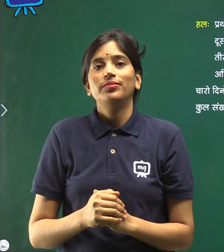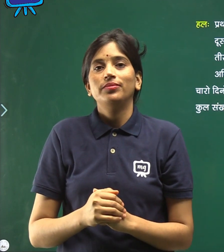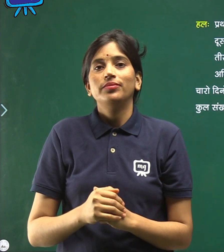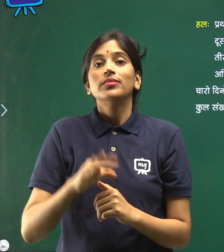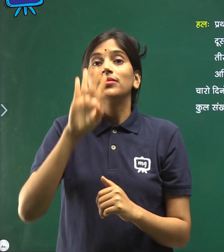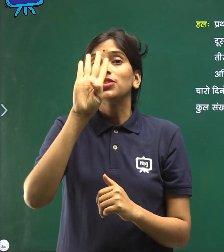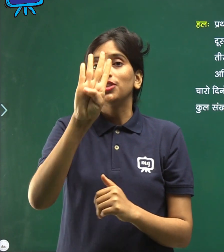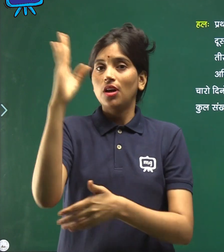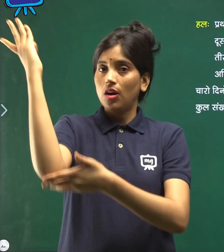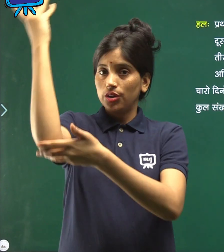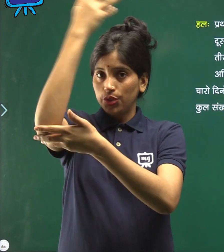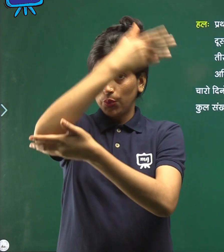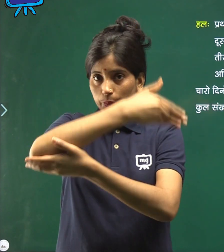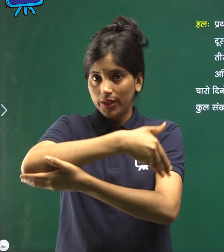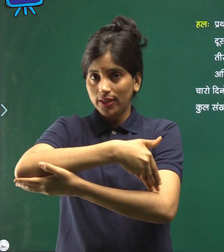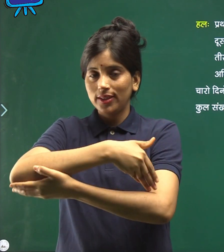4 दिनों में